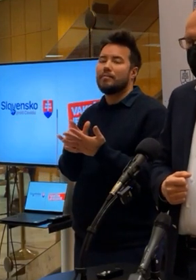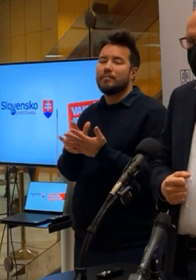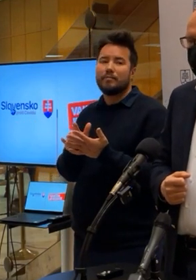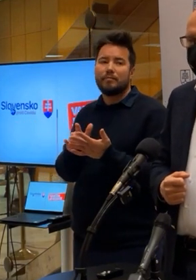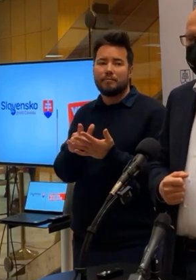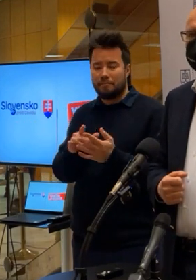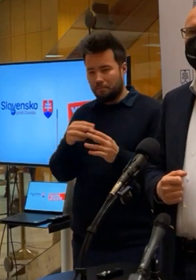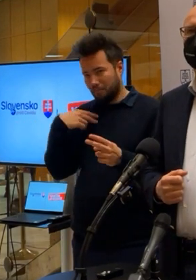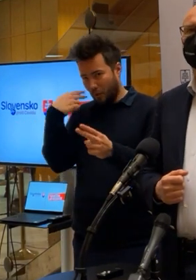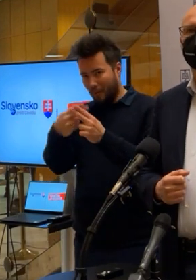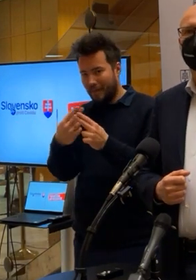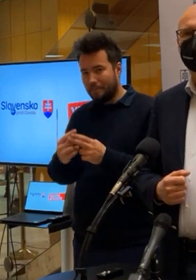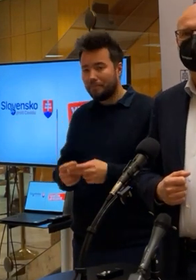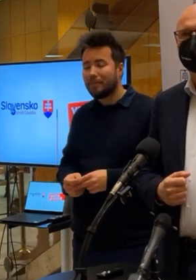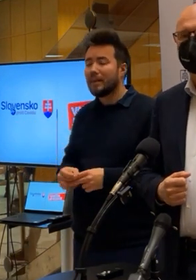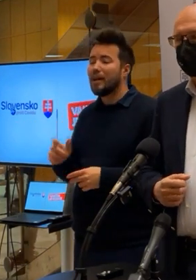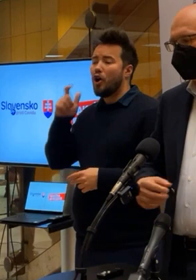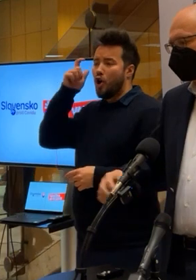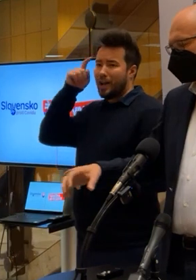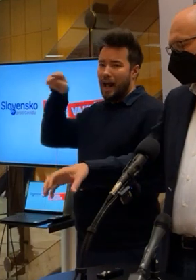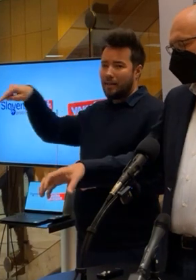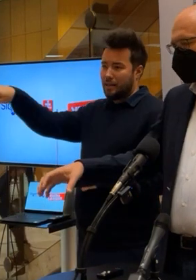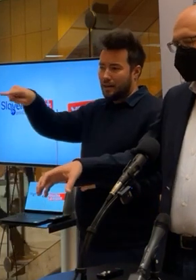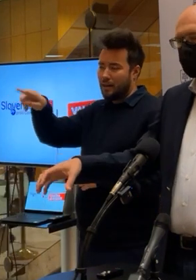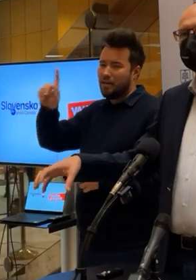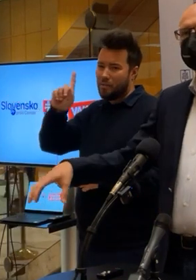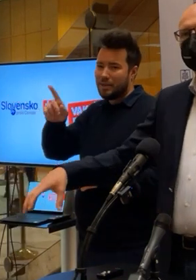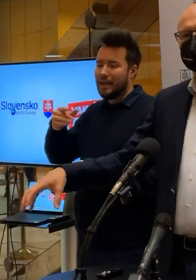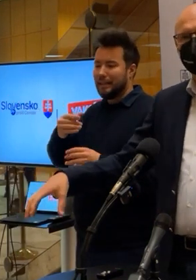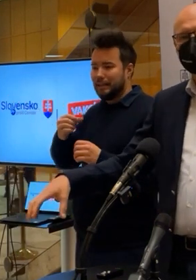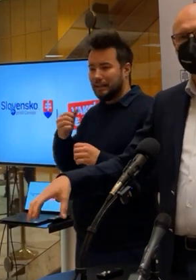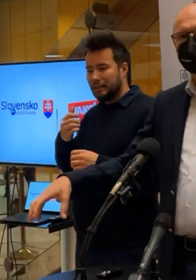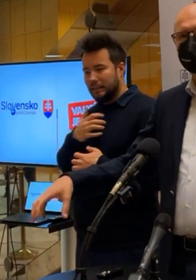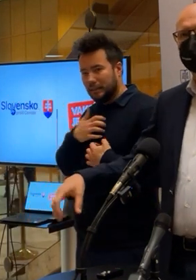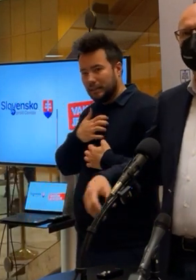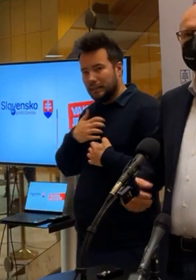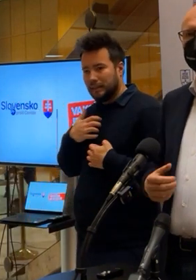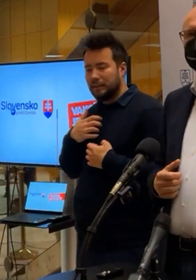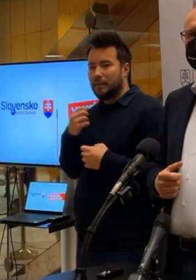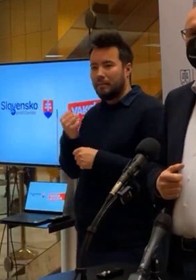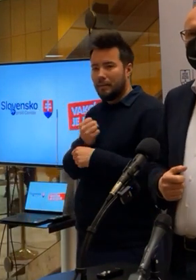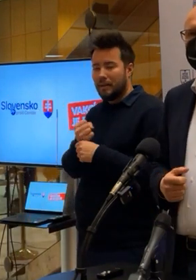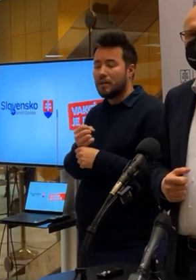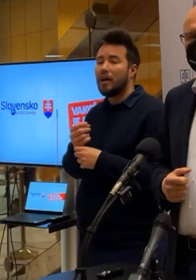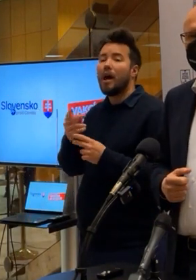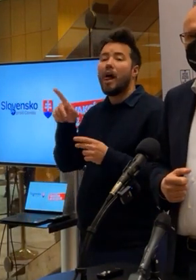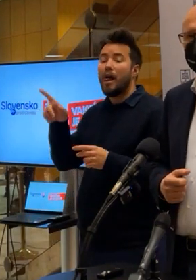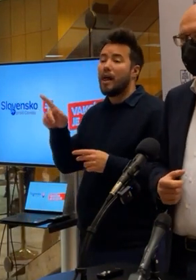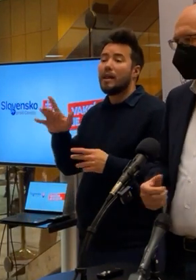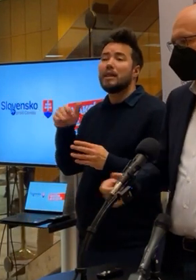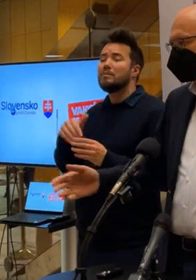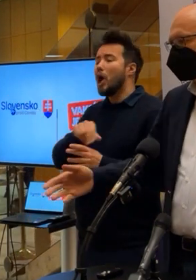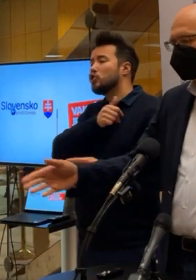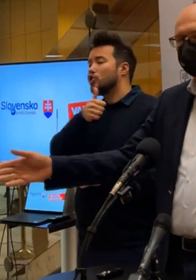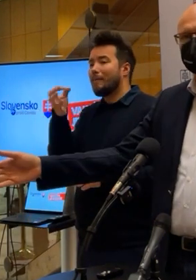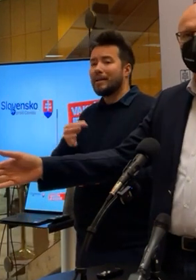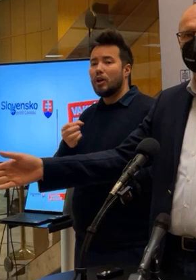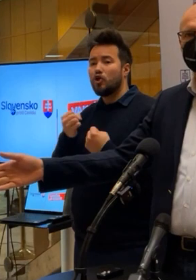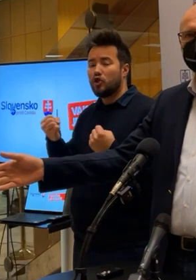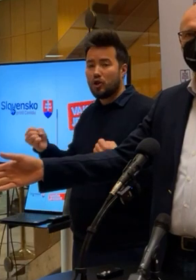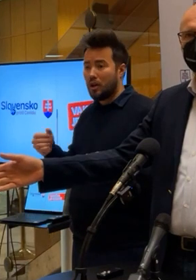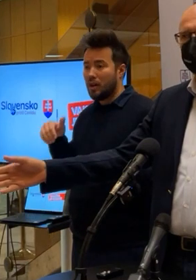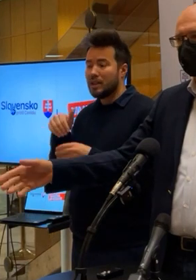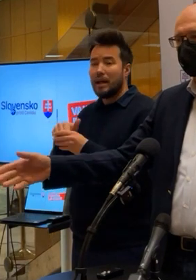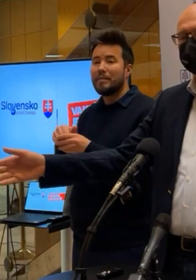Príslušné orgány budú musieť na tomto popracovať, ale to, že nie sú to schopní v plnom rozsahu dodržať, neznamená, že my budeme držať